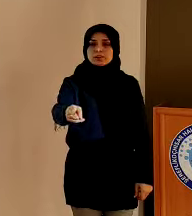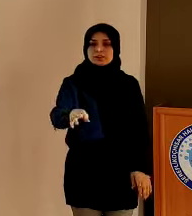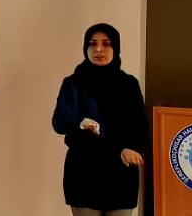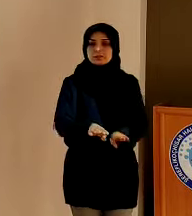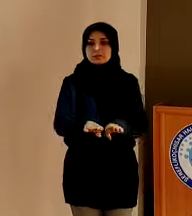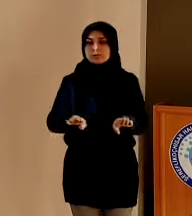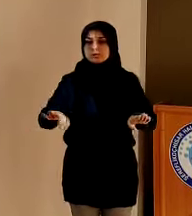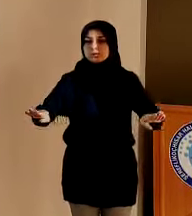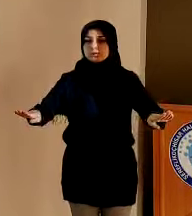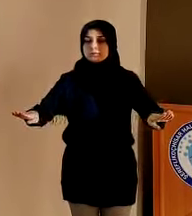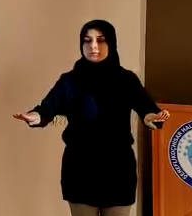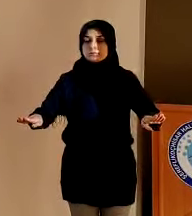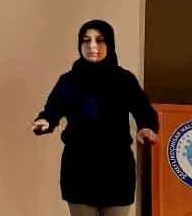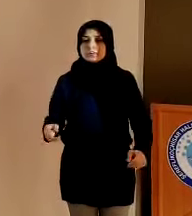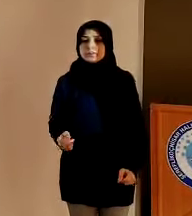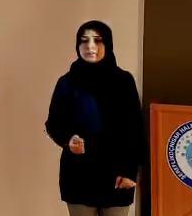makas, masa,